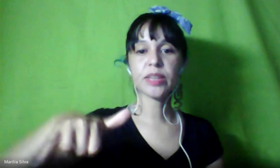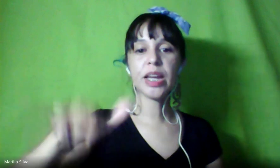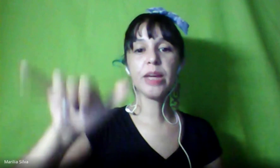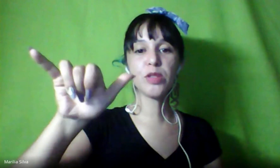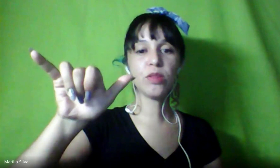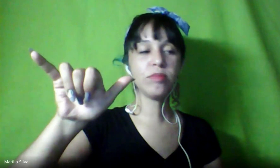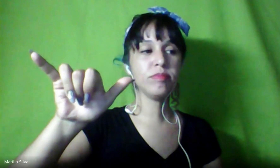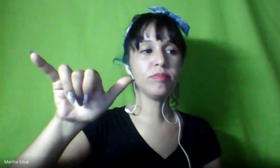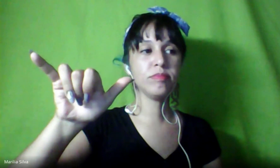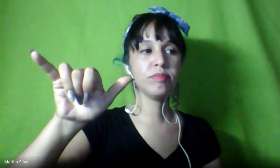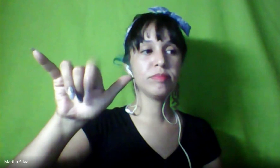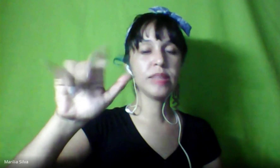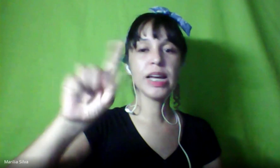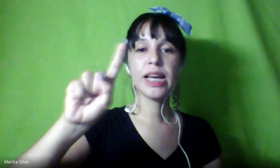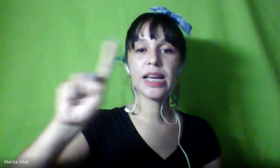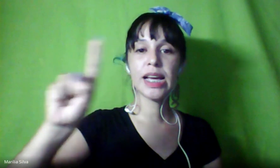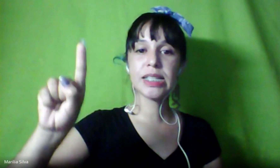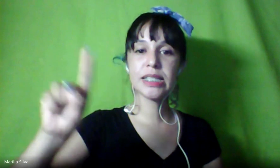Y,